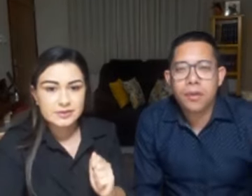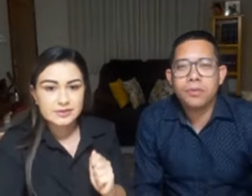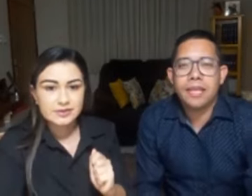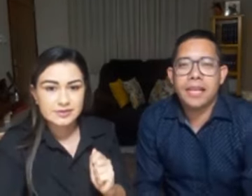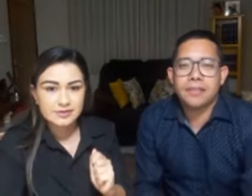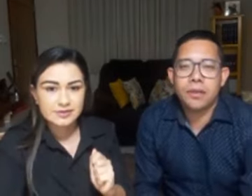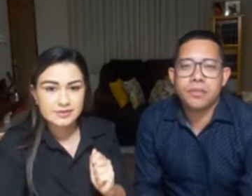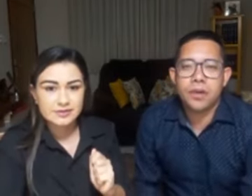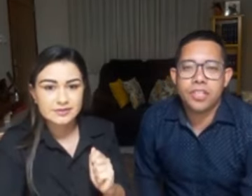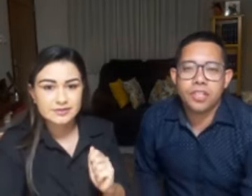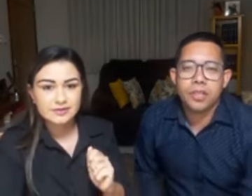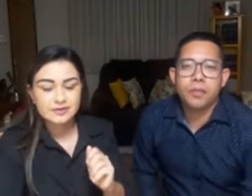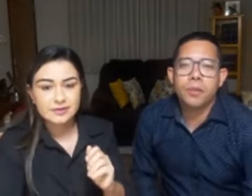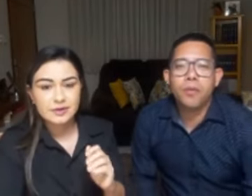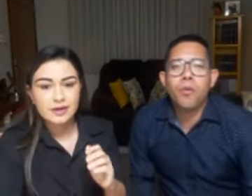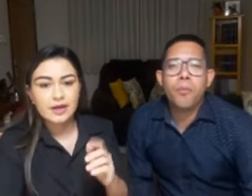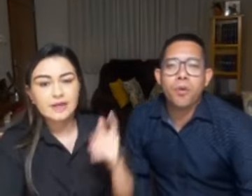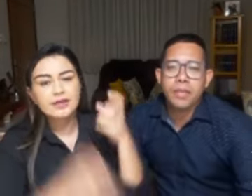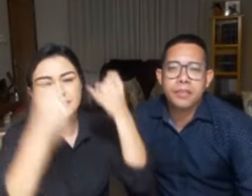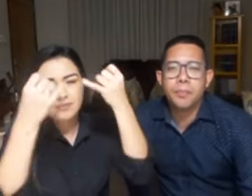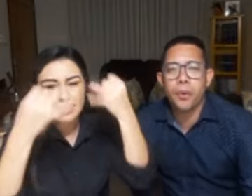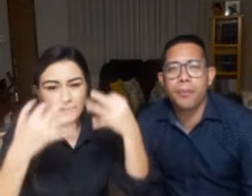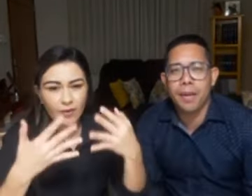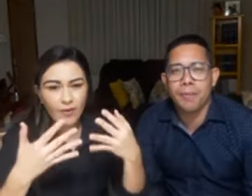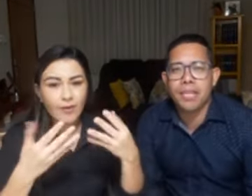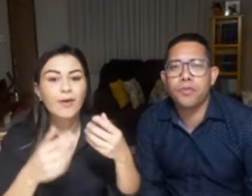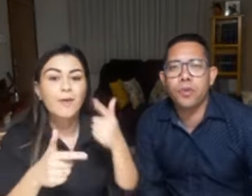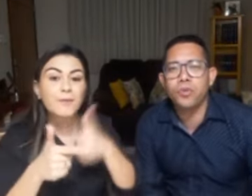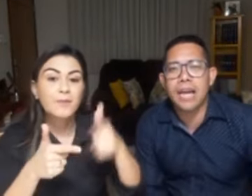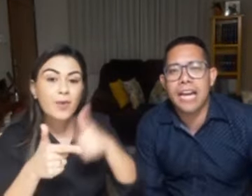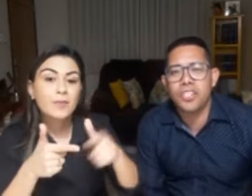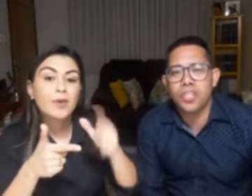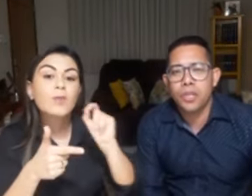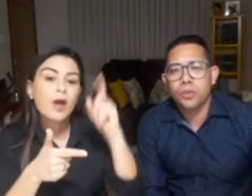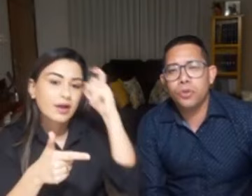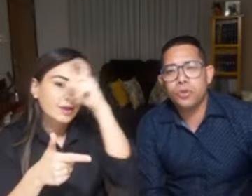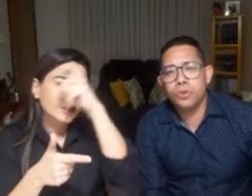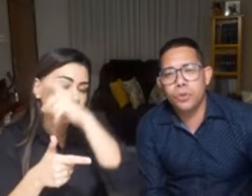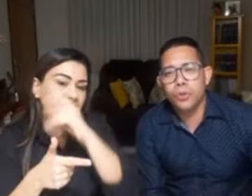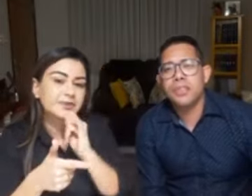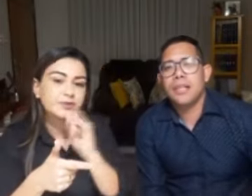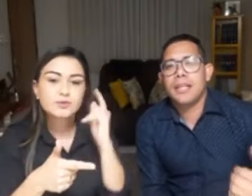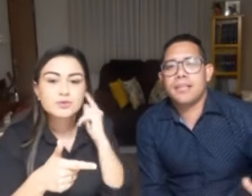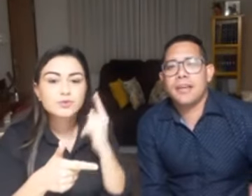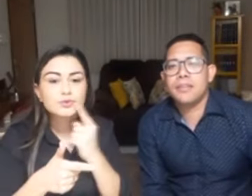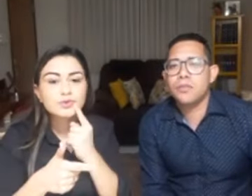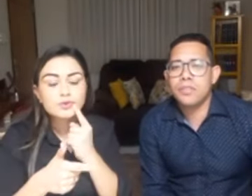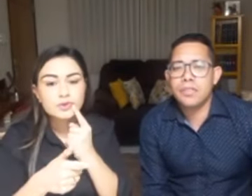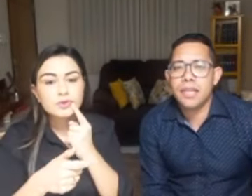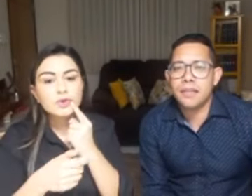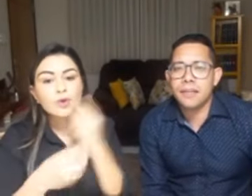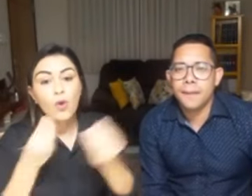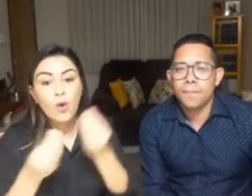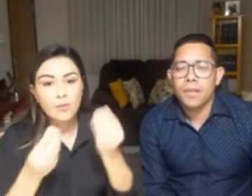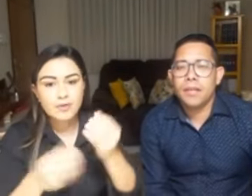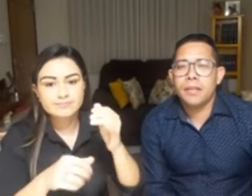que acontece, né, Uziel? A gente explicou um pouco desse problema, da dificuldade dos surdos nessa questão de escrita. Então,